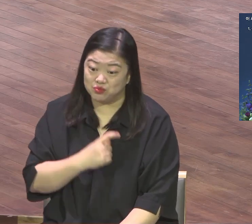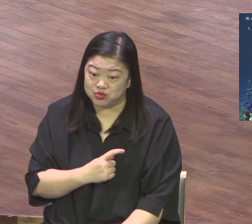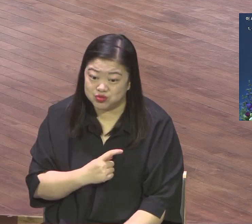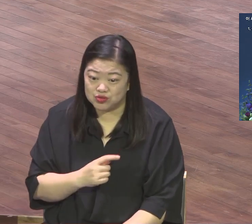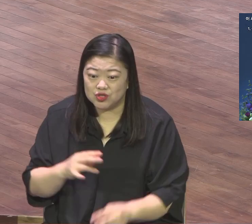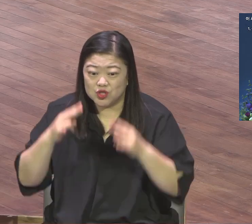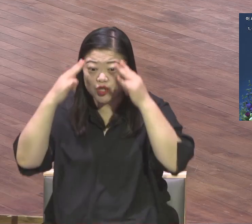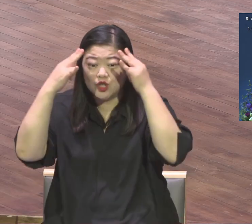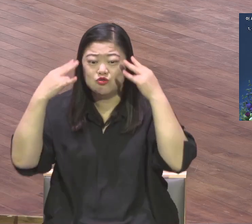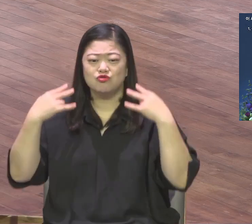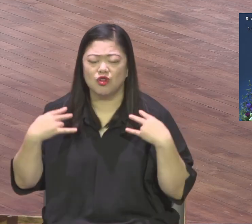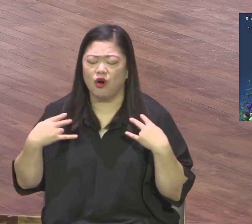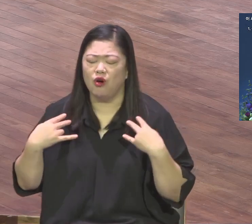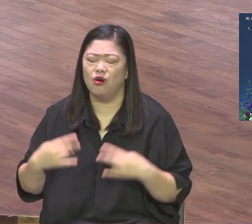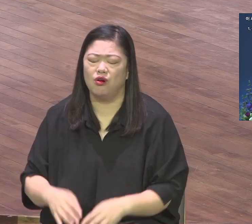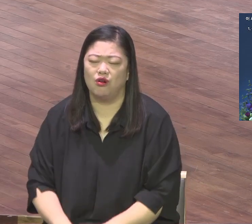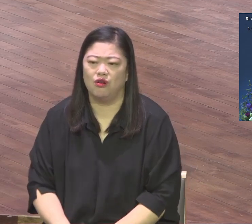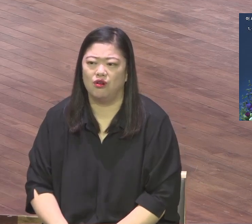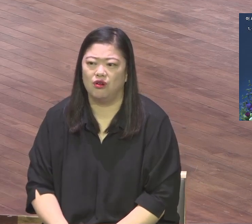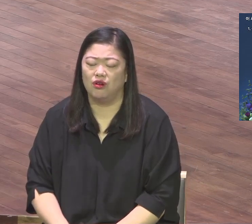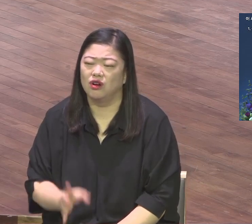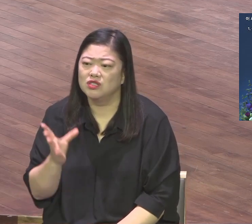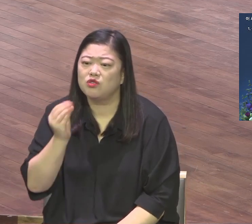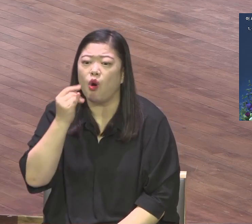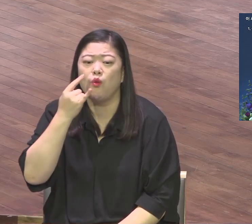천주교들 성모 성경 어디 있어?